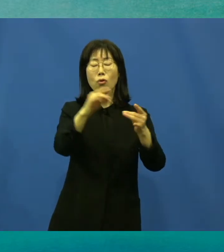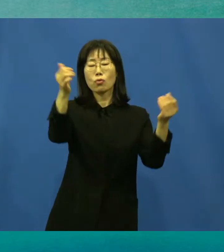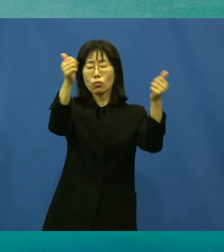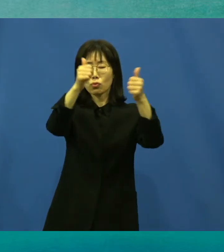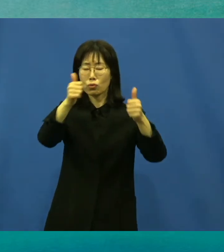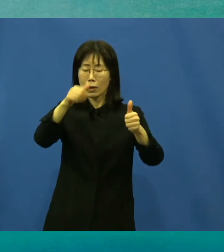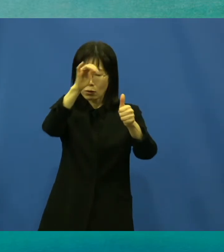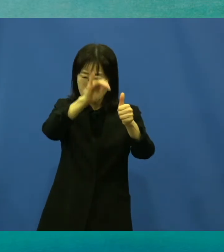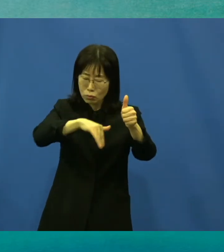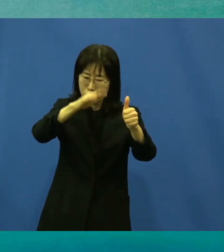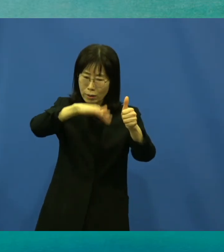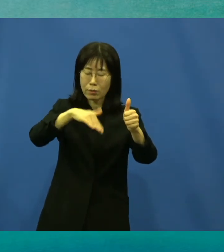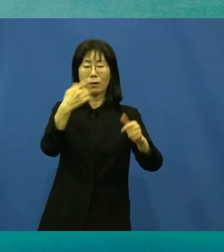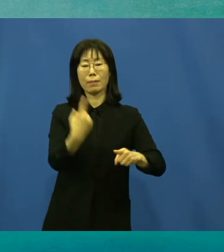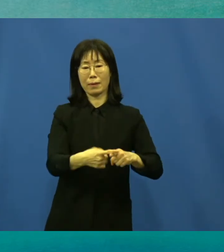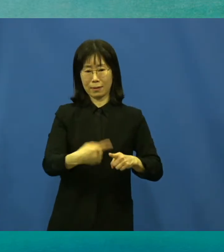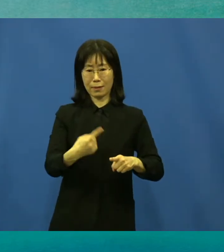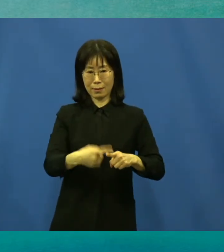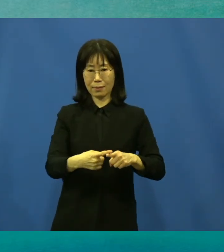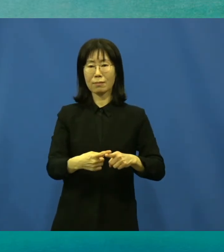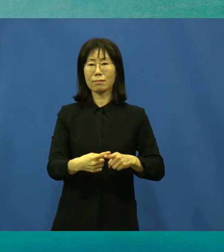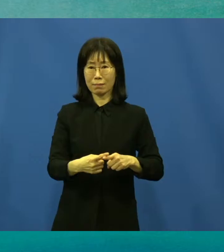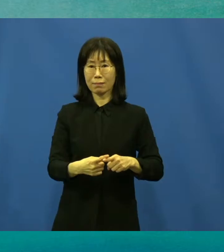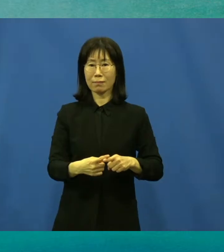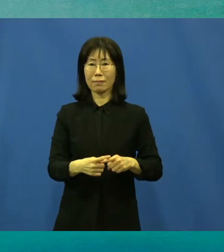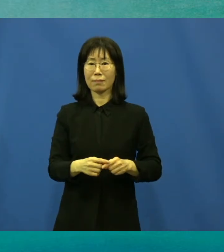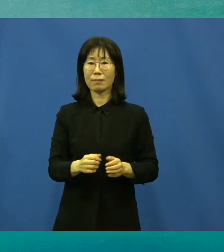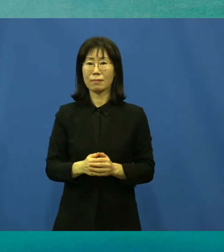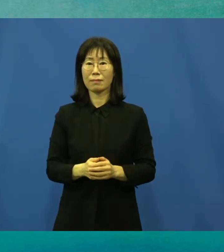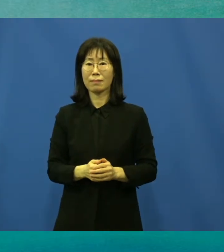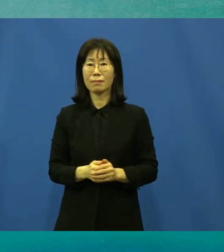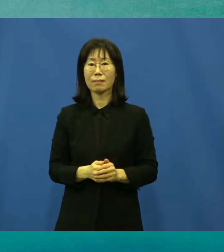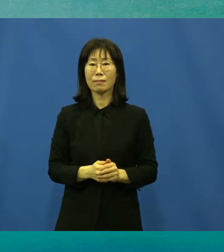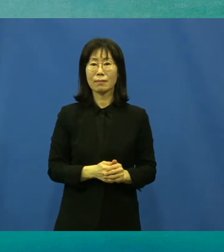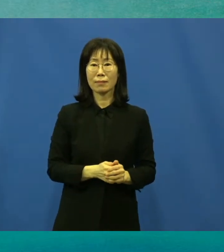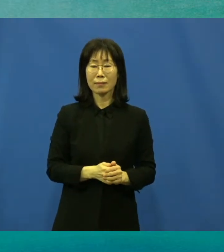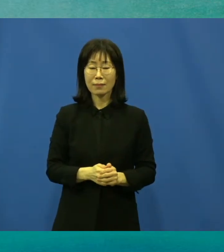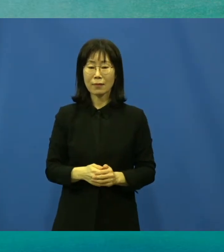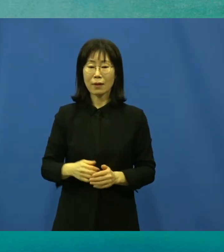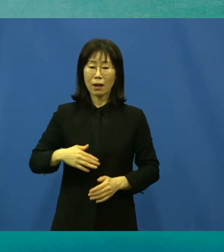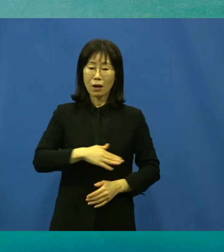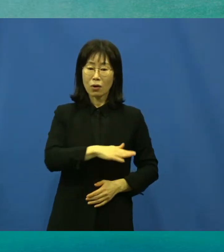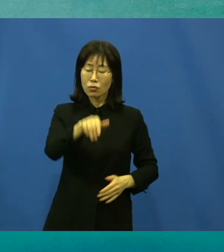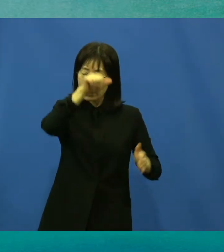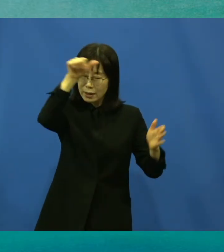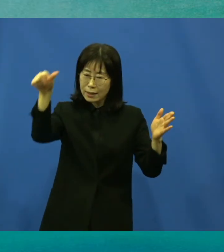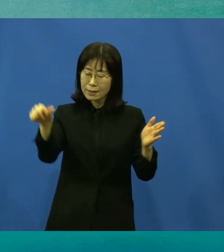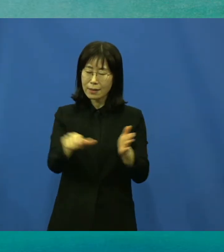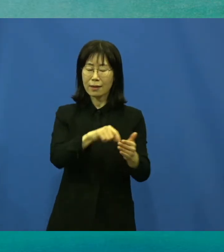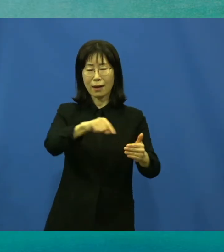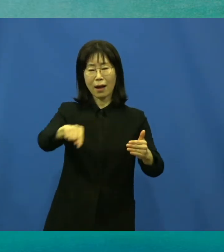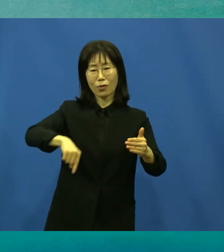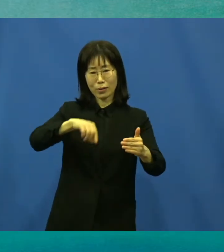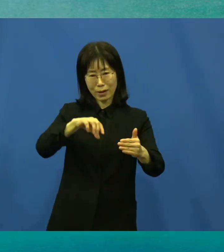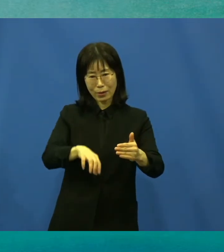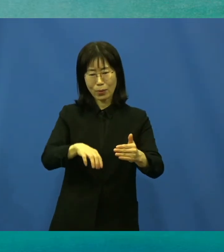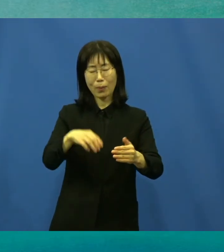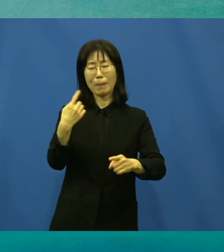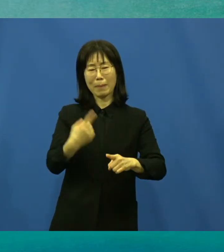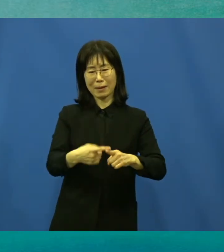성도 여러분, 이 유혹은 우리에게도 살아가는 날들 동안 내내 우리를